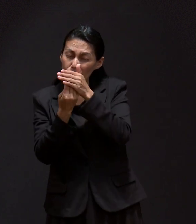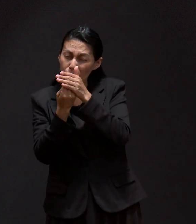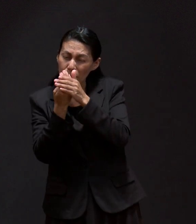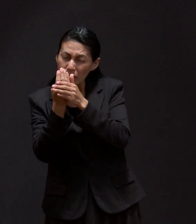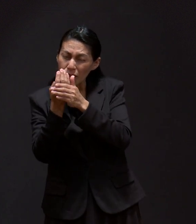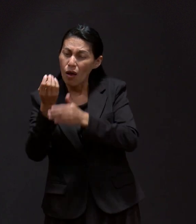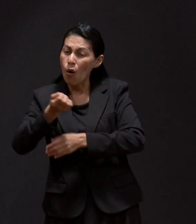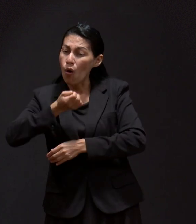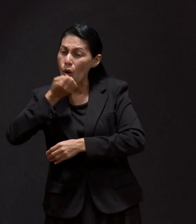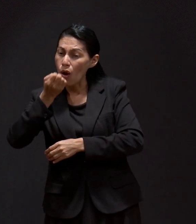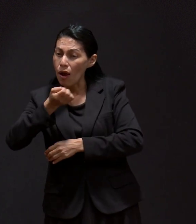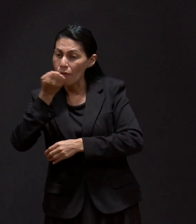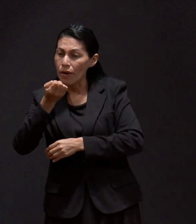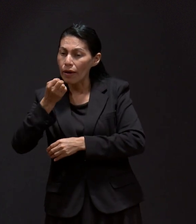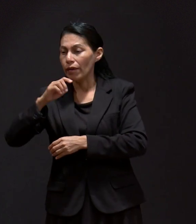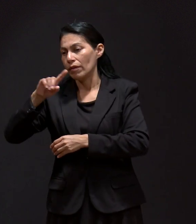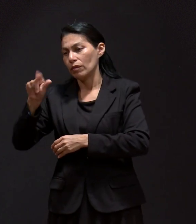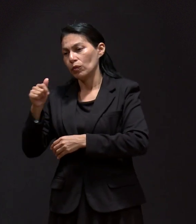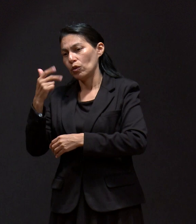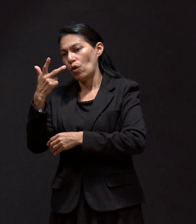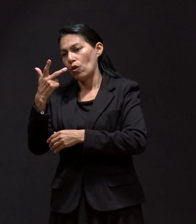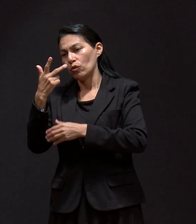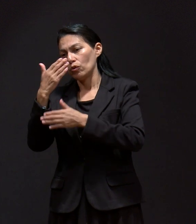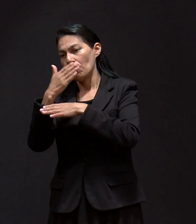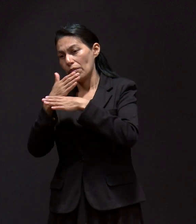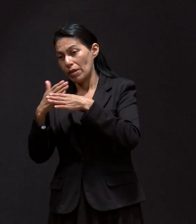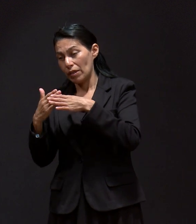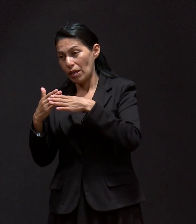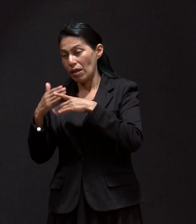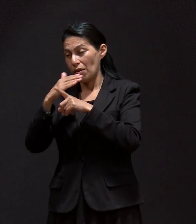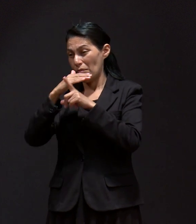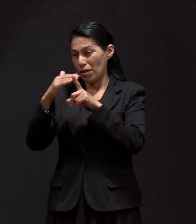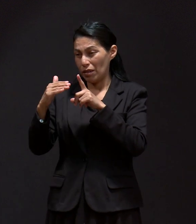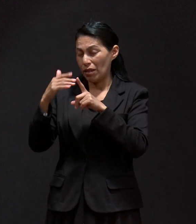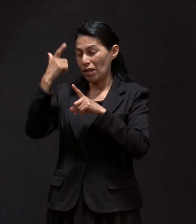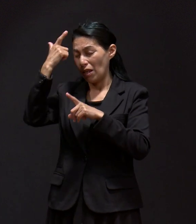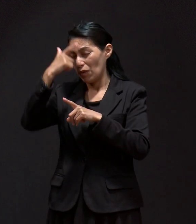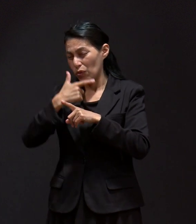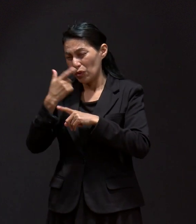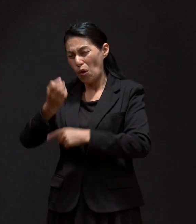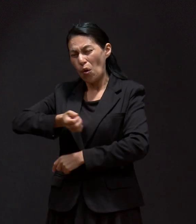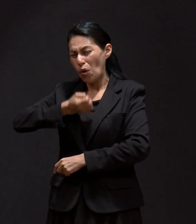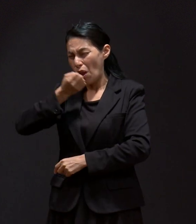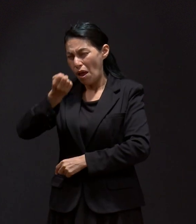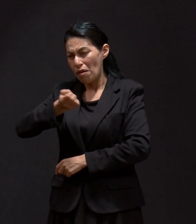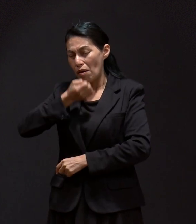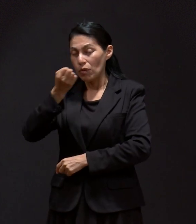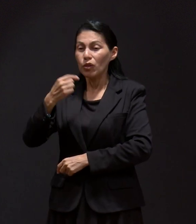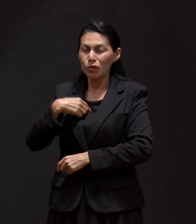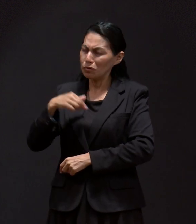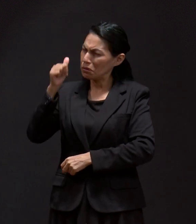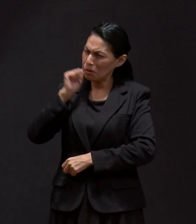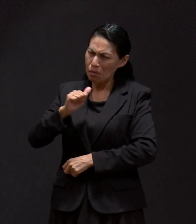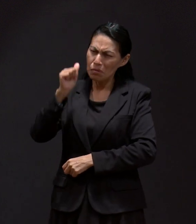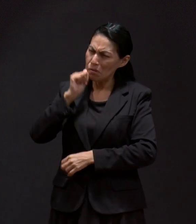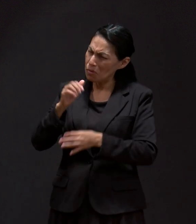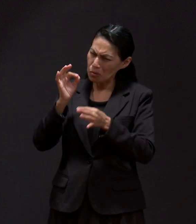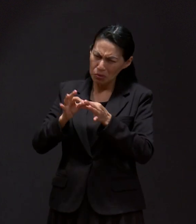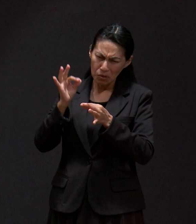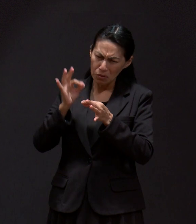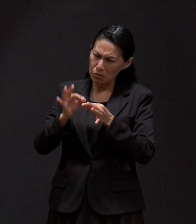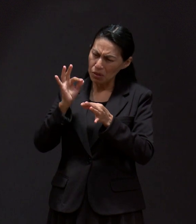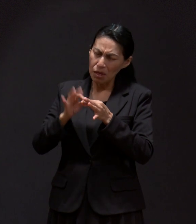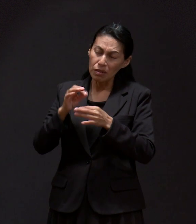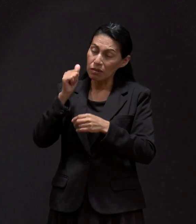y luego a las 8 y media de la noche antes de entrar al dormitorio y esos dos momentos de oración nunca me los